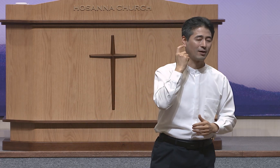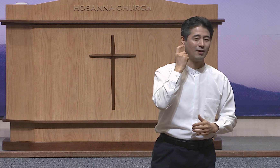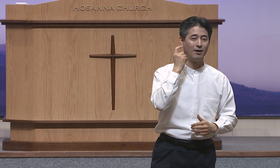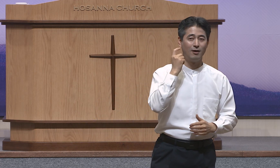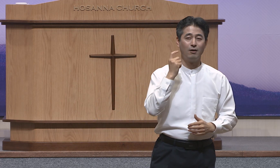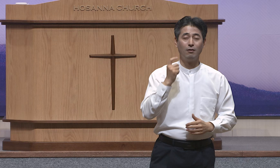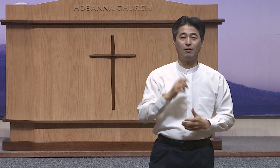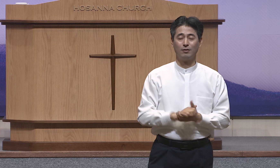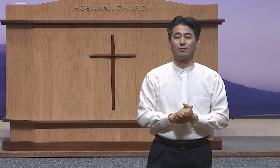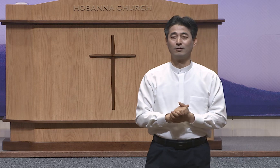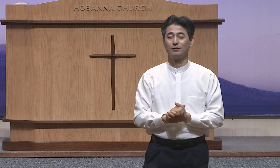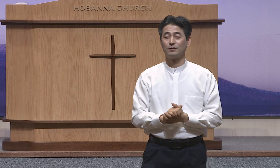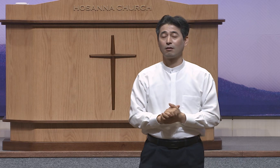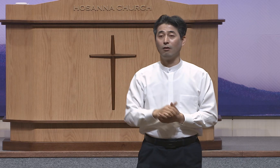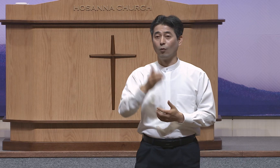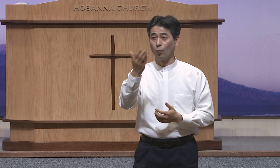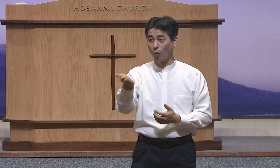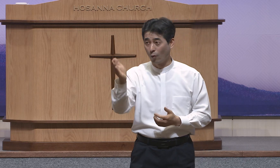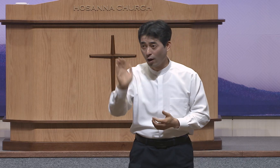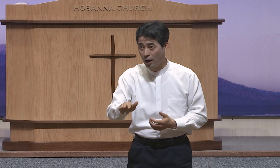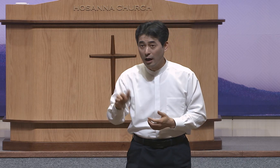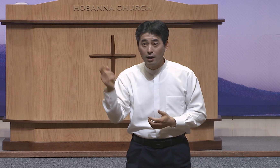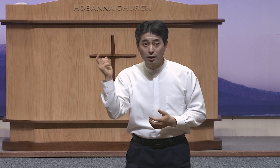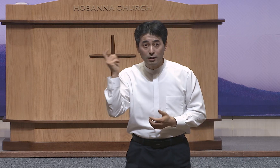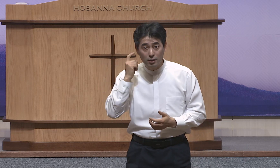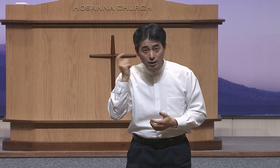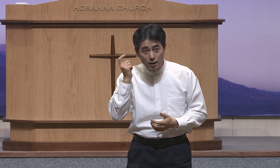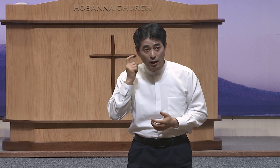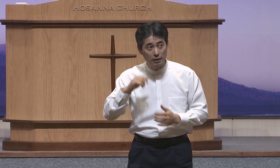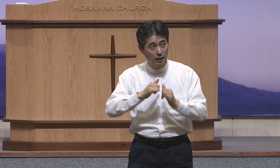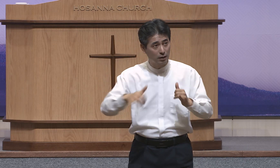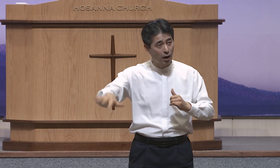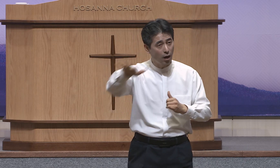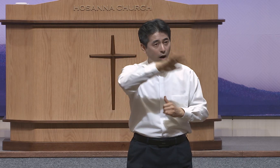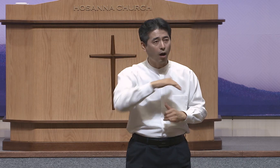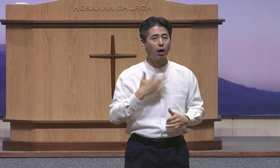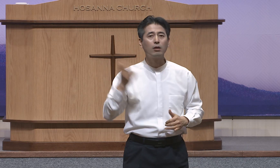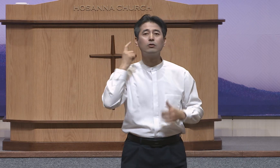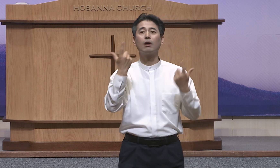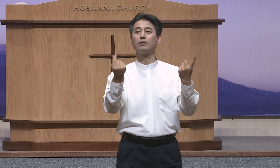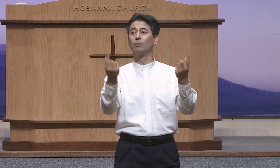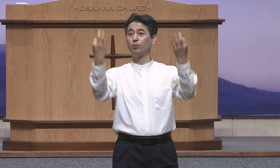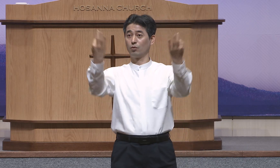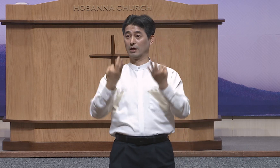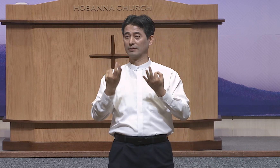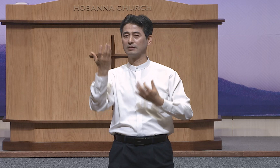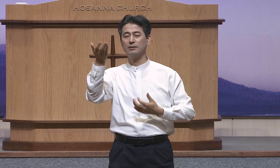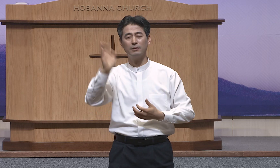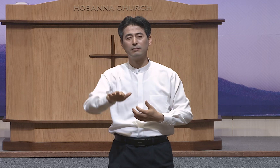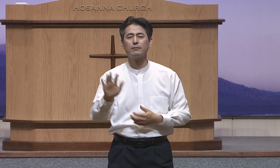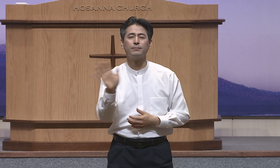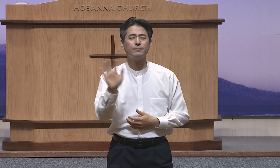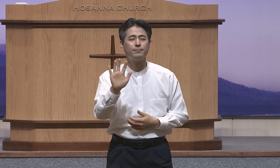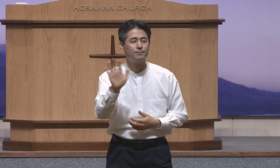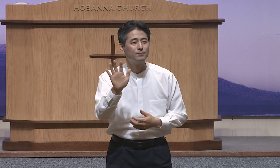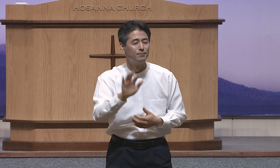테너의 목소리, 바리톤 목소리 잘 듣습니다. 그런데 저랑